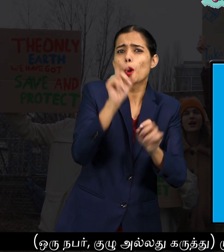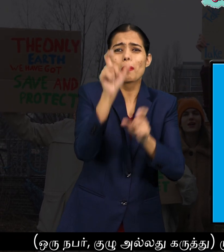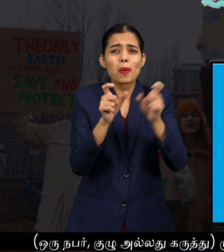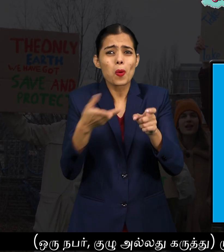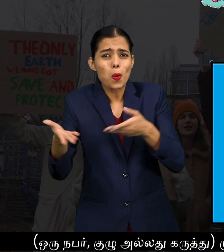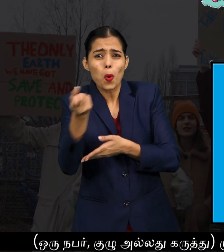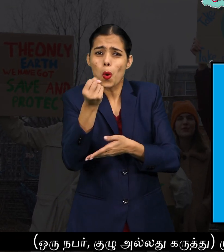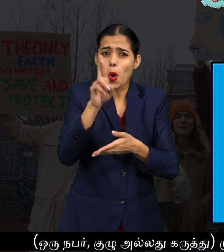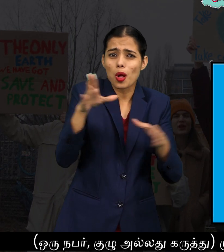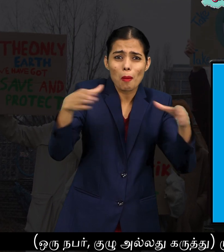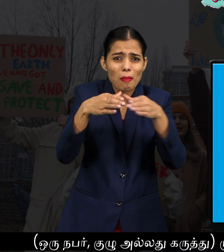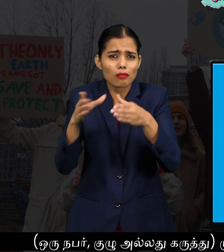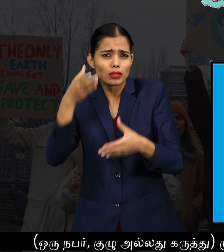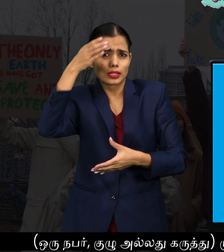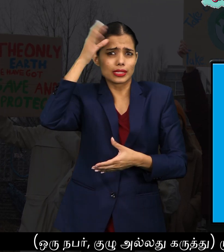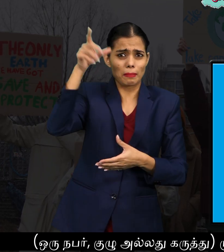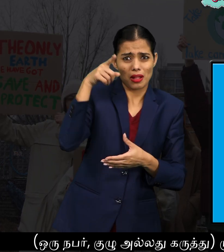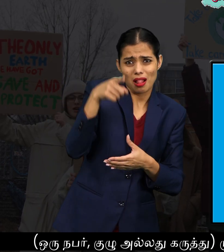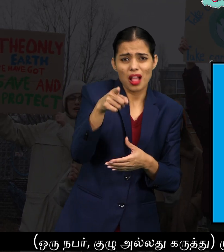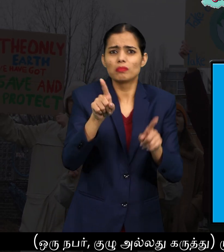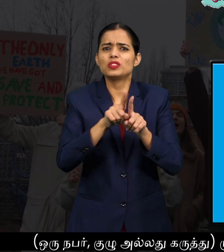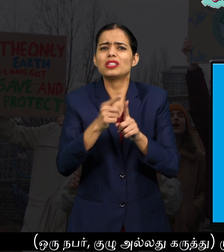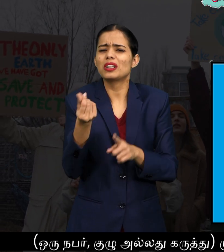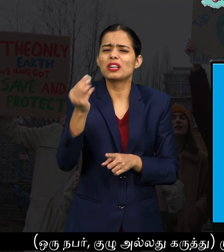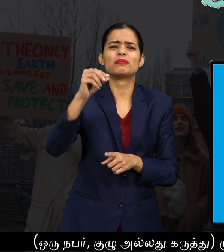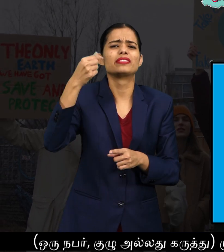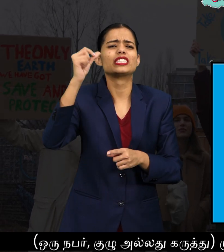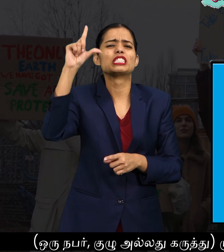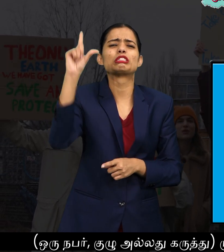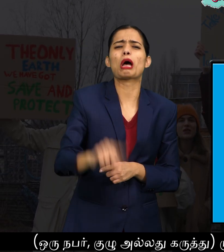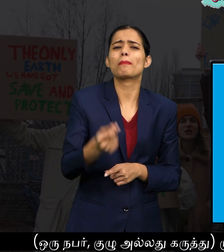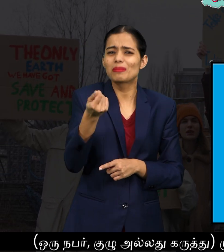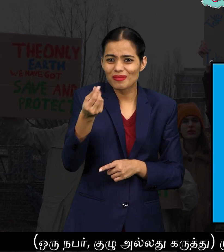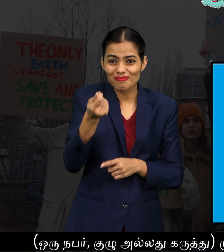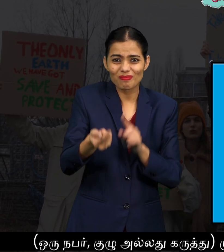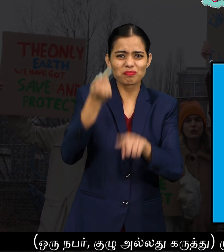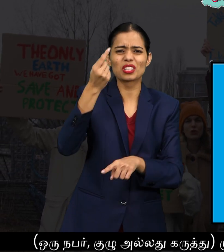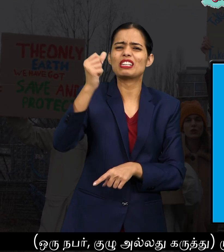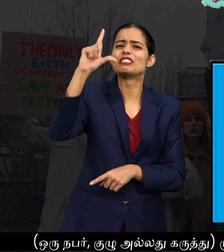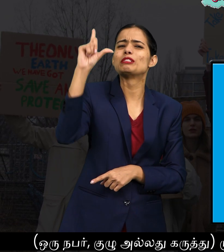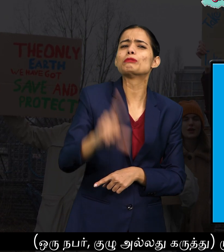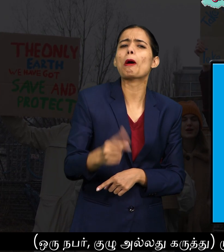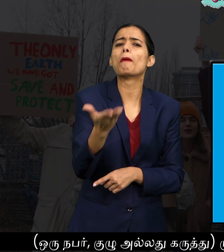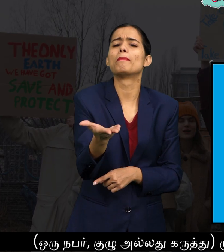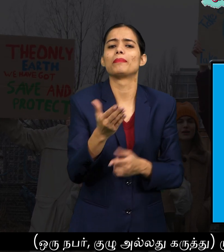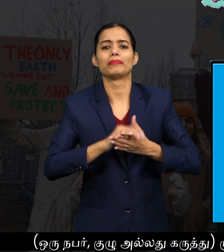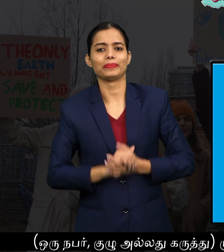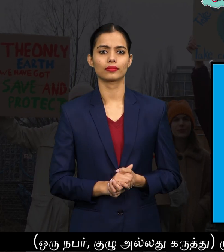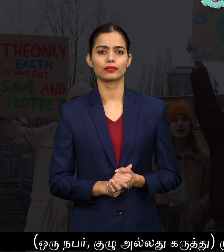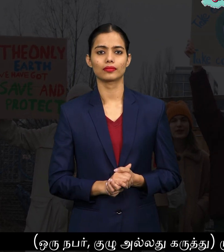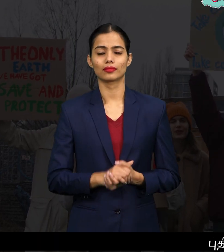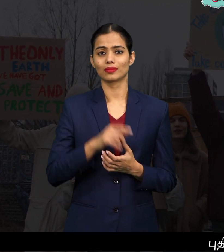அதாவது ஒரு நபர், குழு அல்லது கருத்து முக்கியமற்ற அல்லது புறம்பானதாக